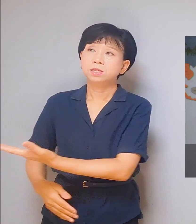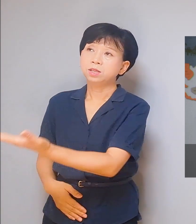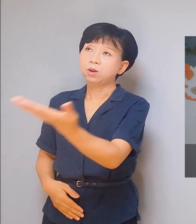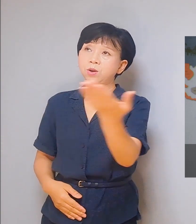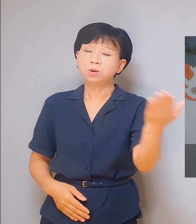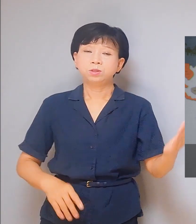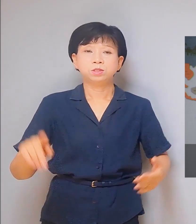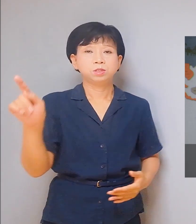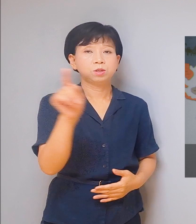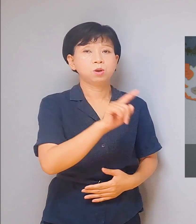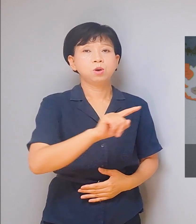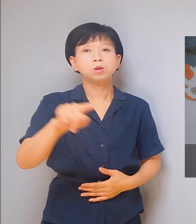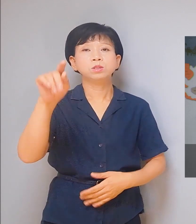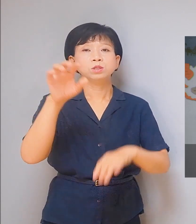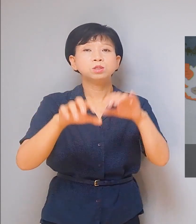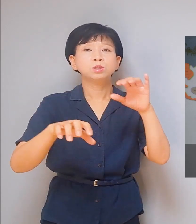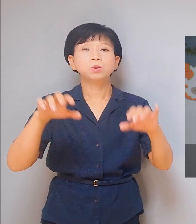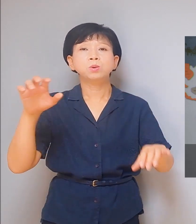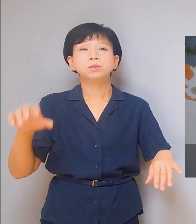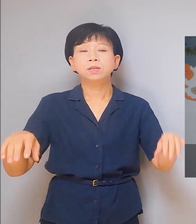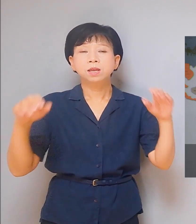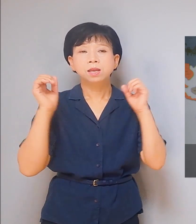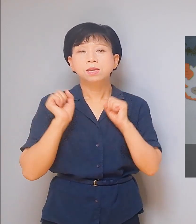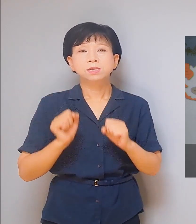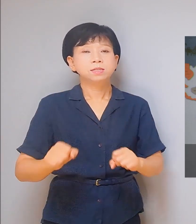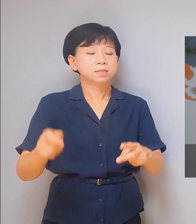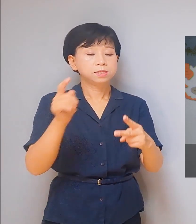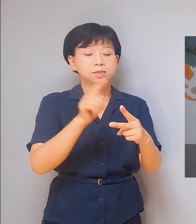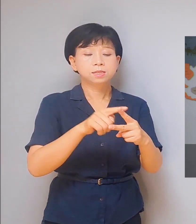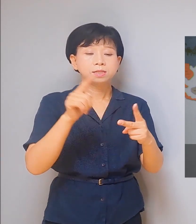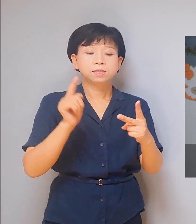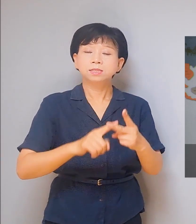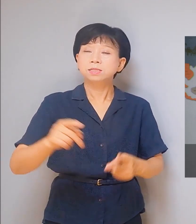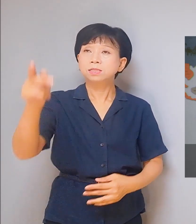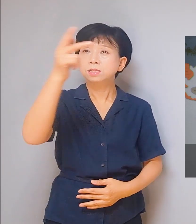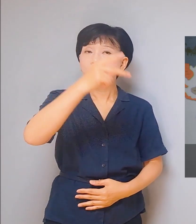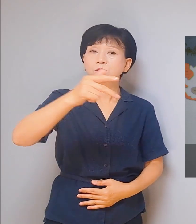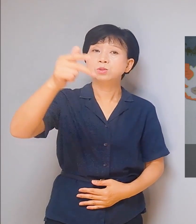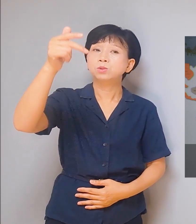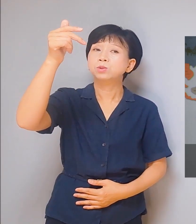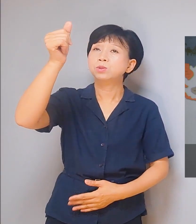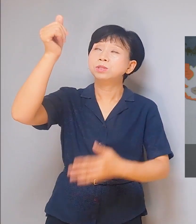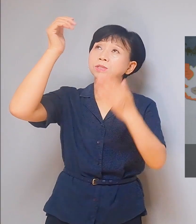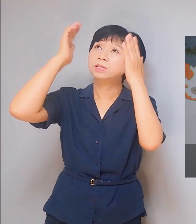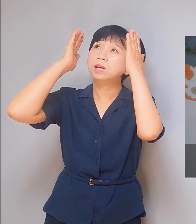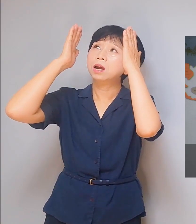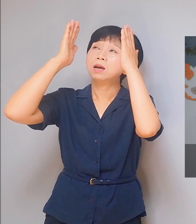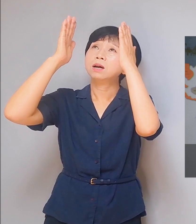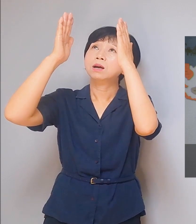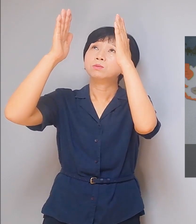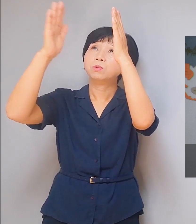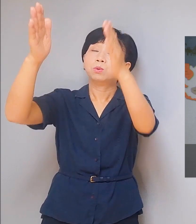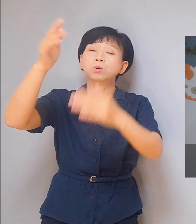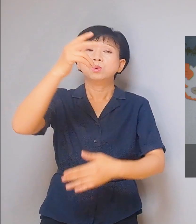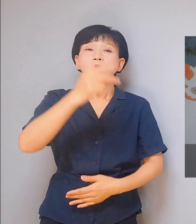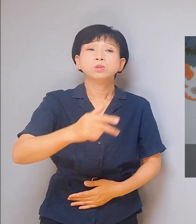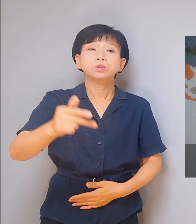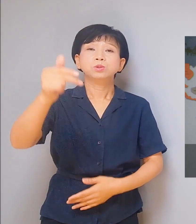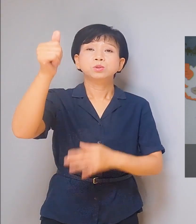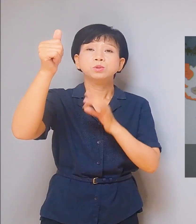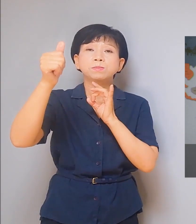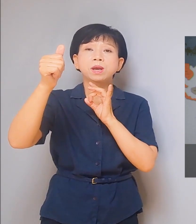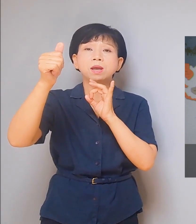응답하시니 너는 어느 곳에 있든지 주를